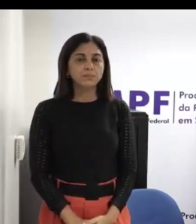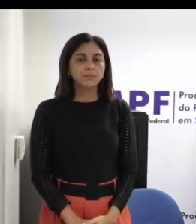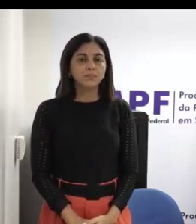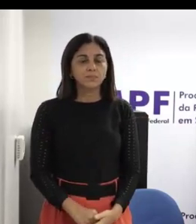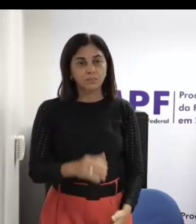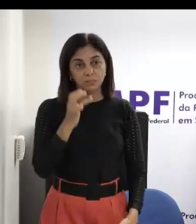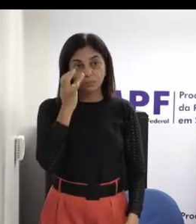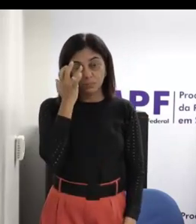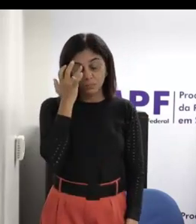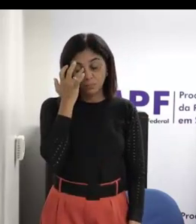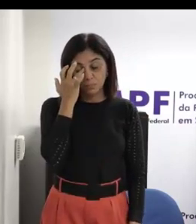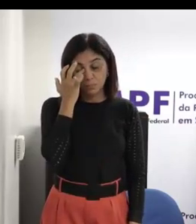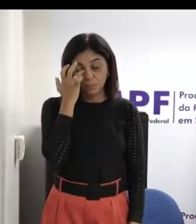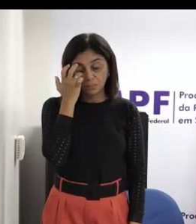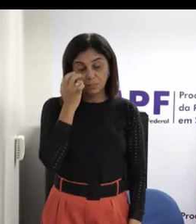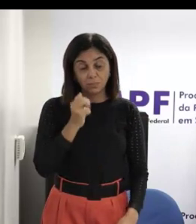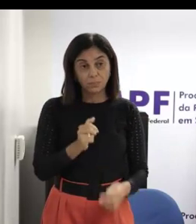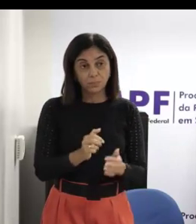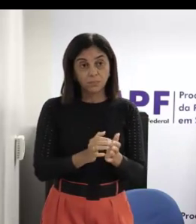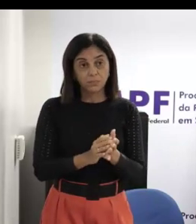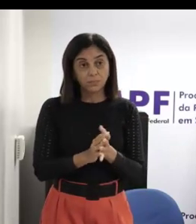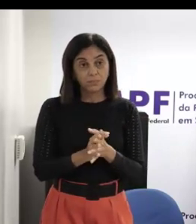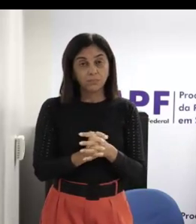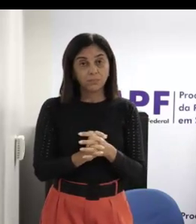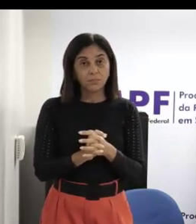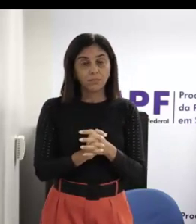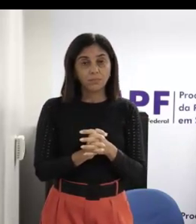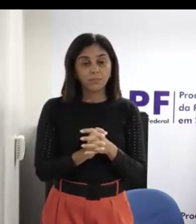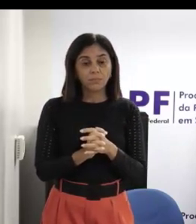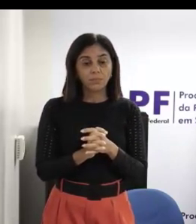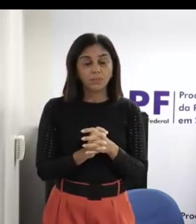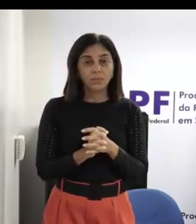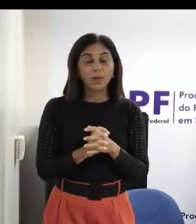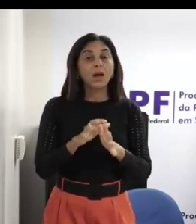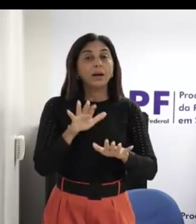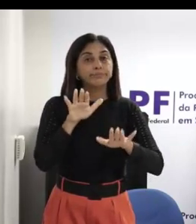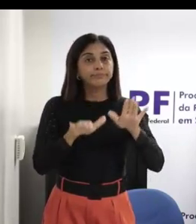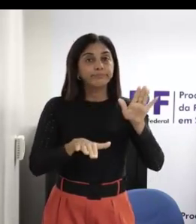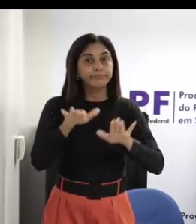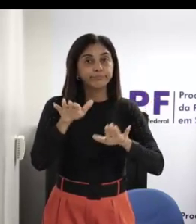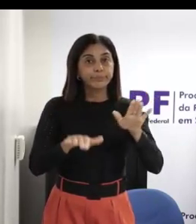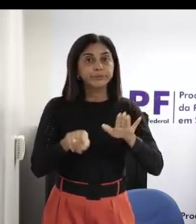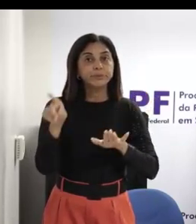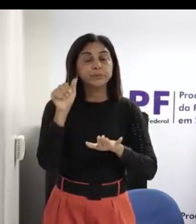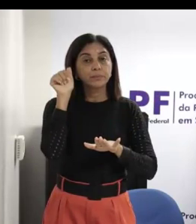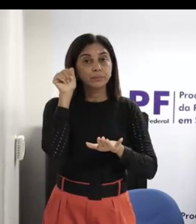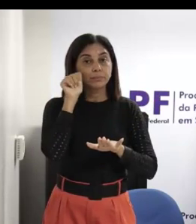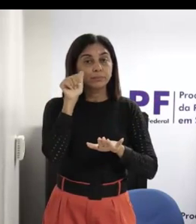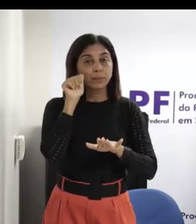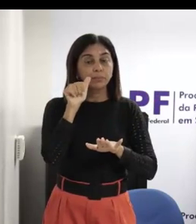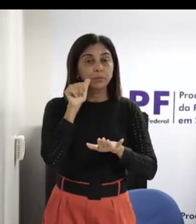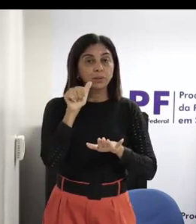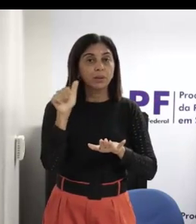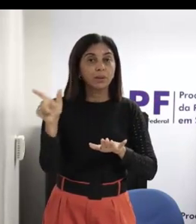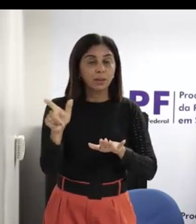criança existem situações de coautoria e de omissão penalmente relevante no no código